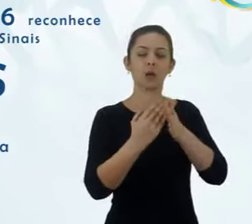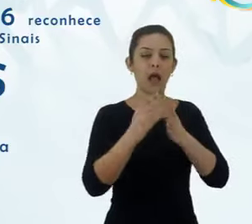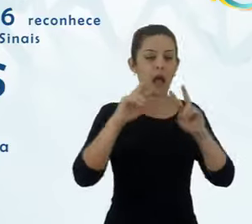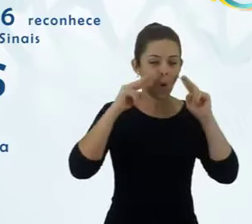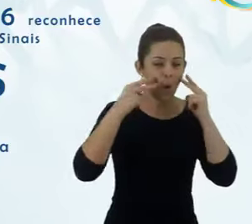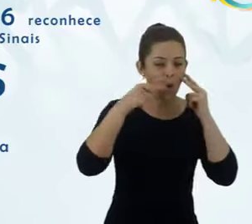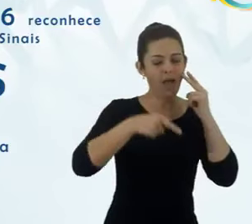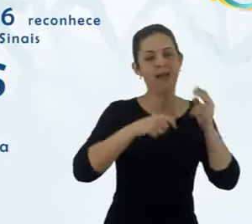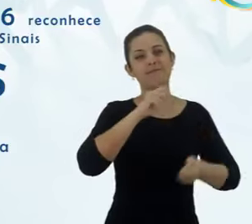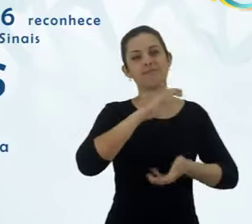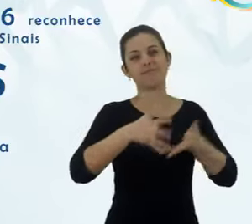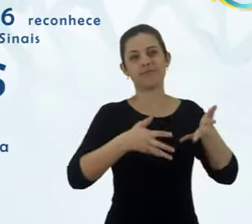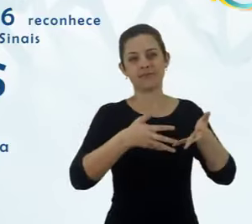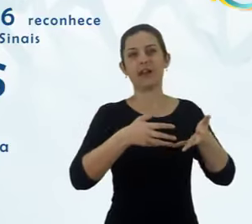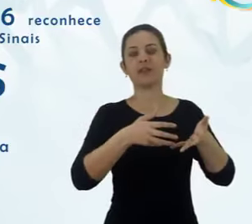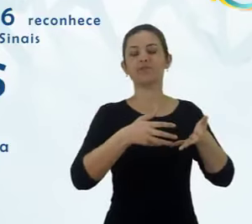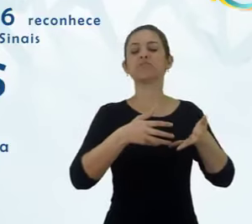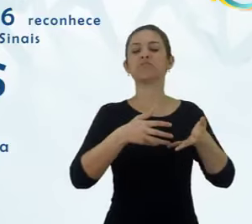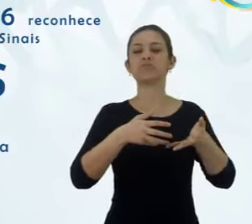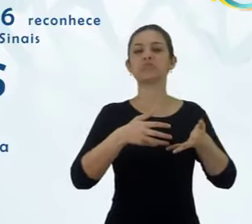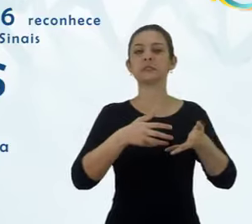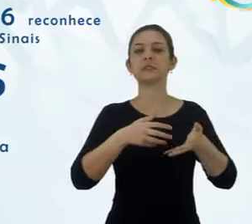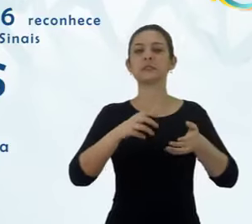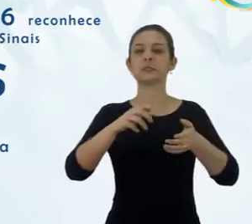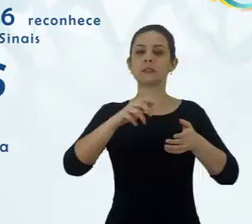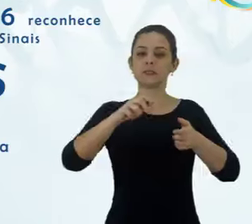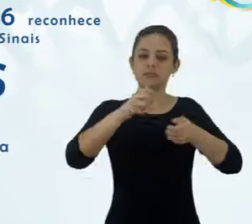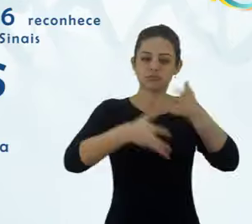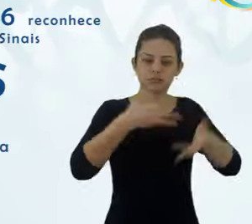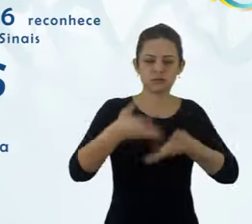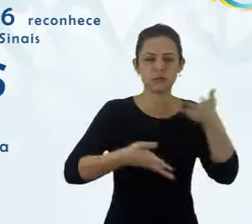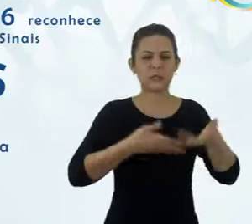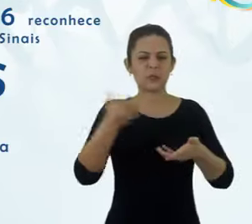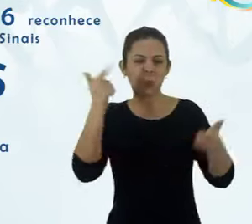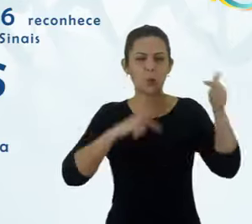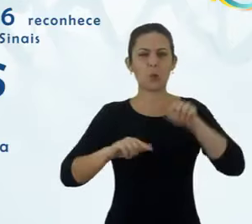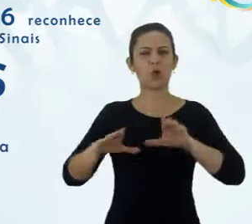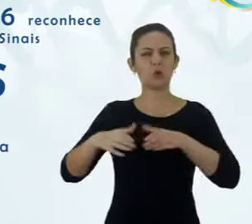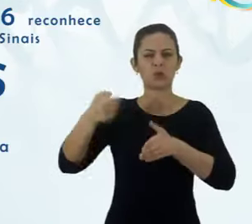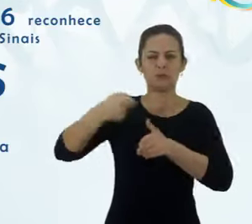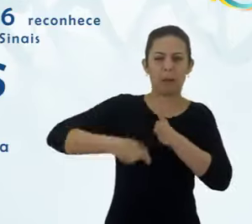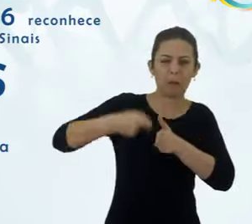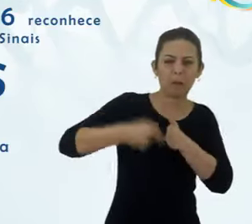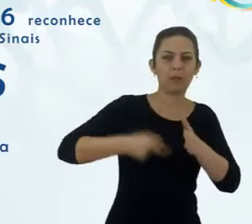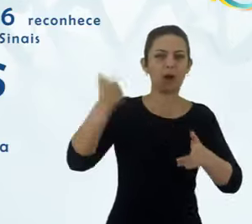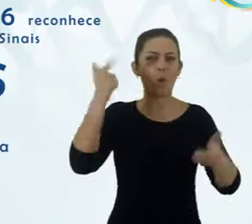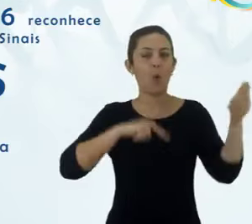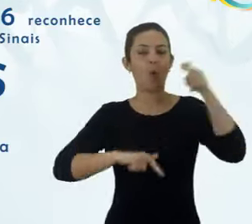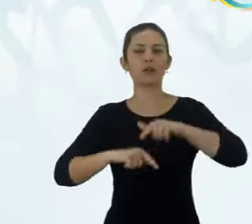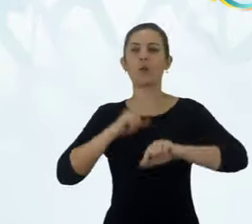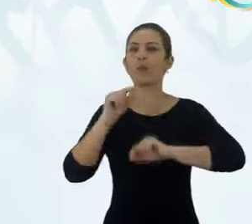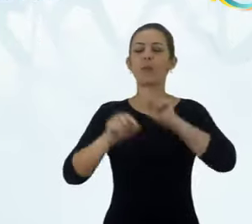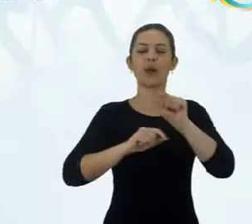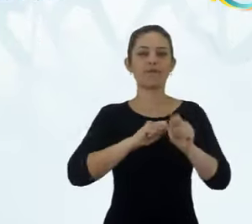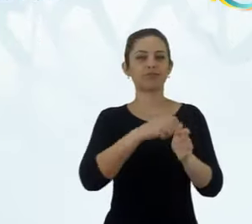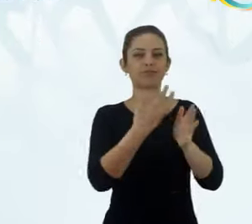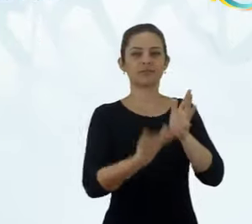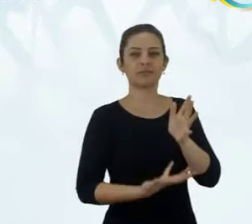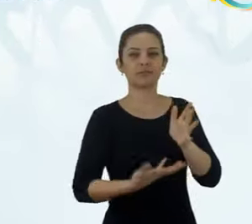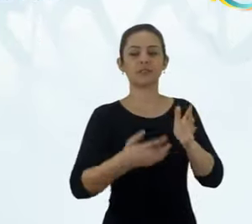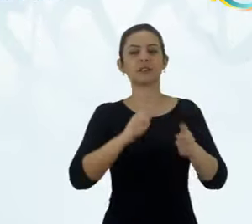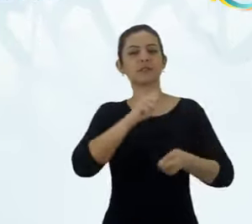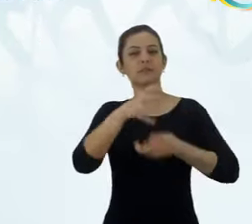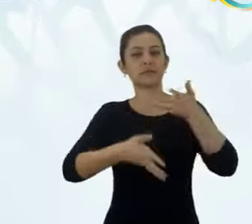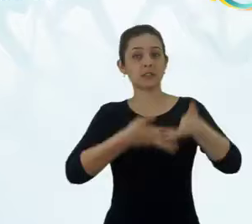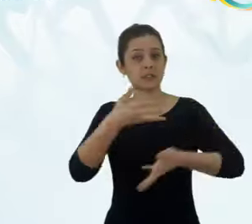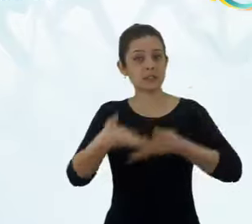10.436, ela reconhece a língua brasileira de sinais, uma importante conquista da comunidade surda. E o que é a